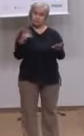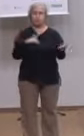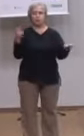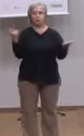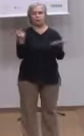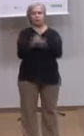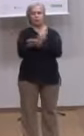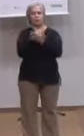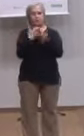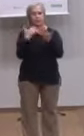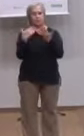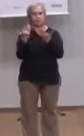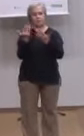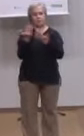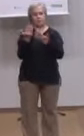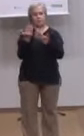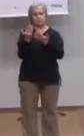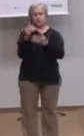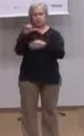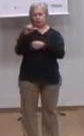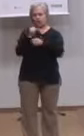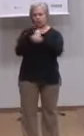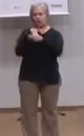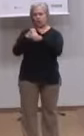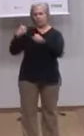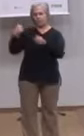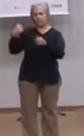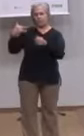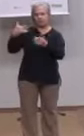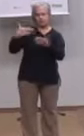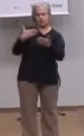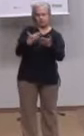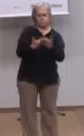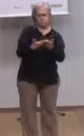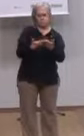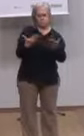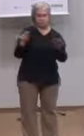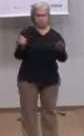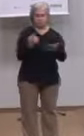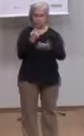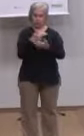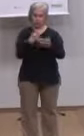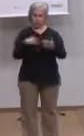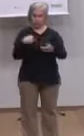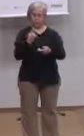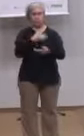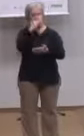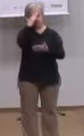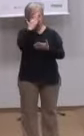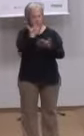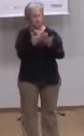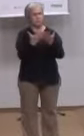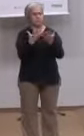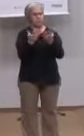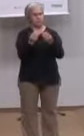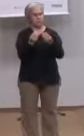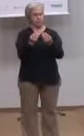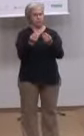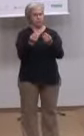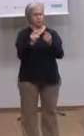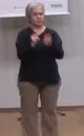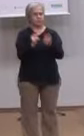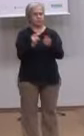acontecido nesses 9 anos. E uma das coisas que nós acreditamos muito é que a gente só